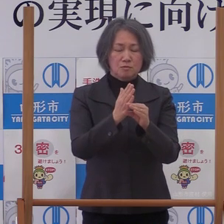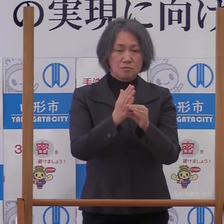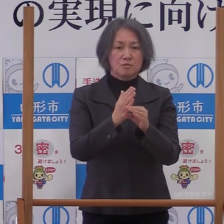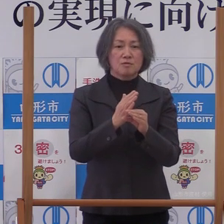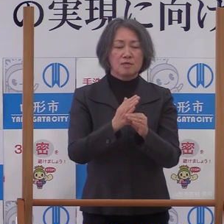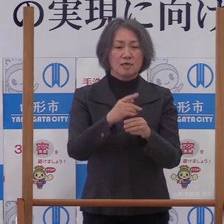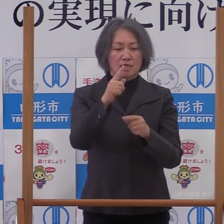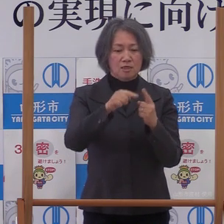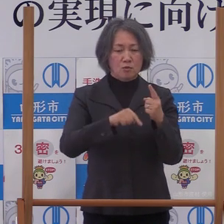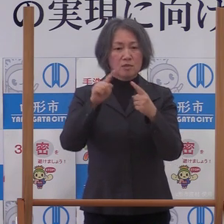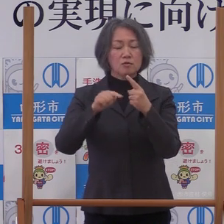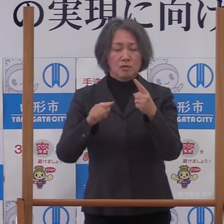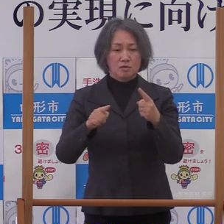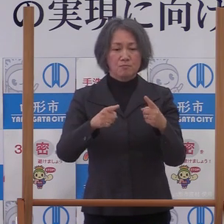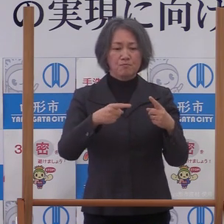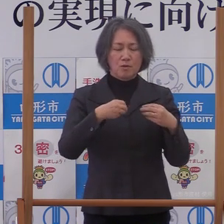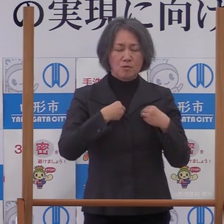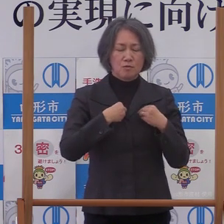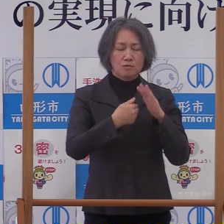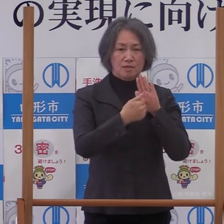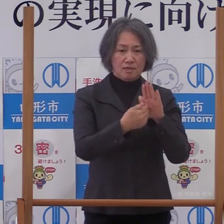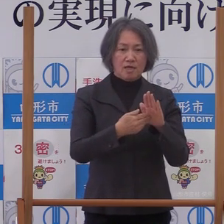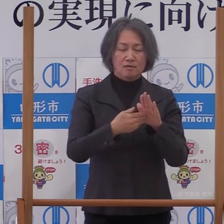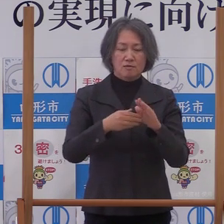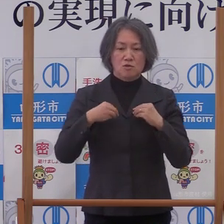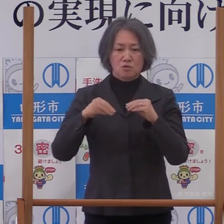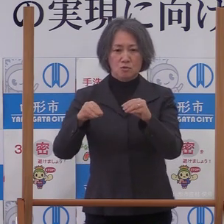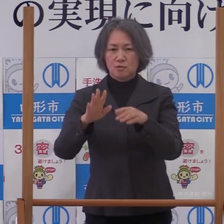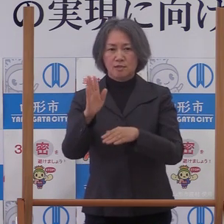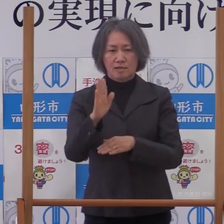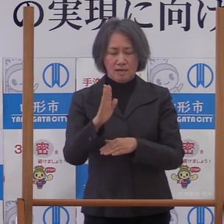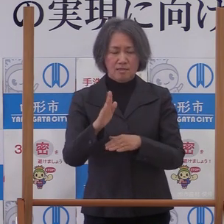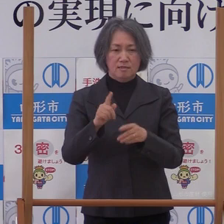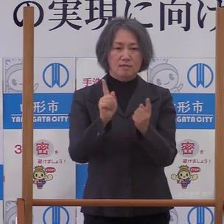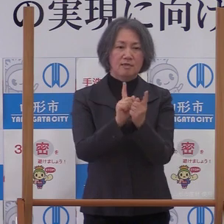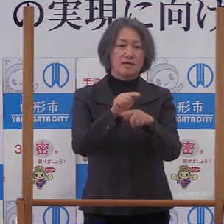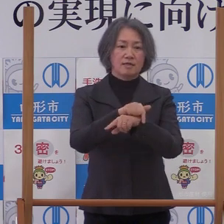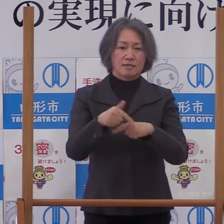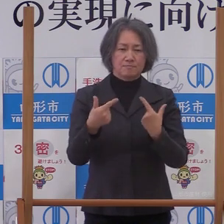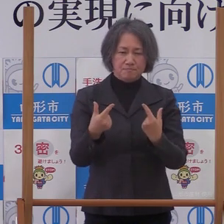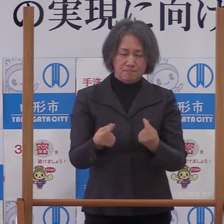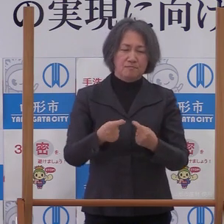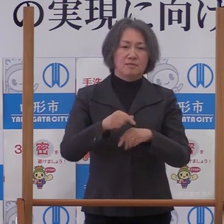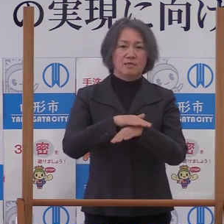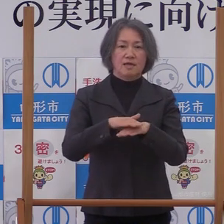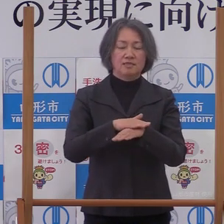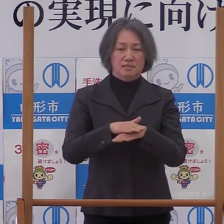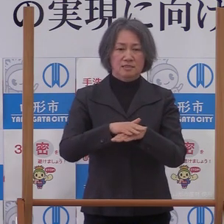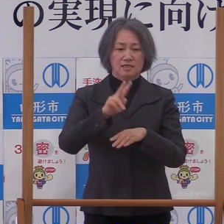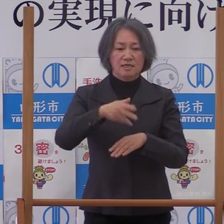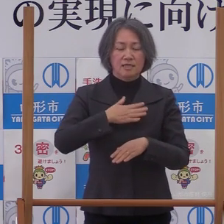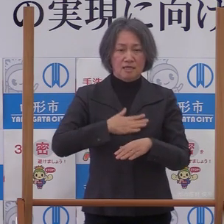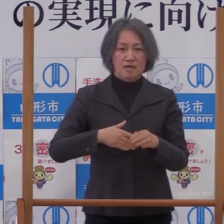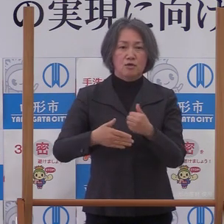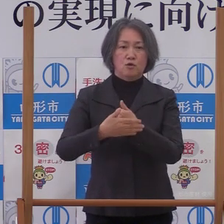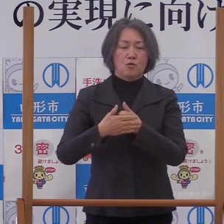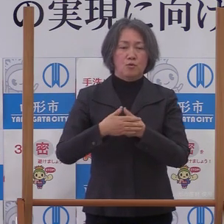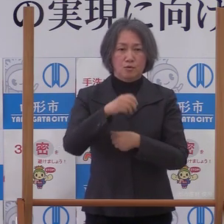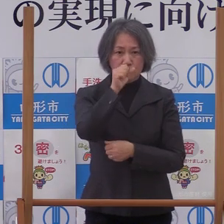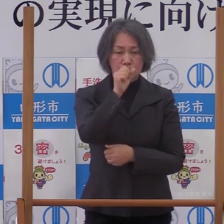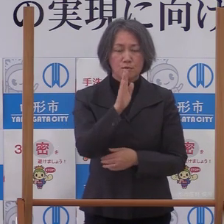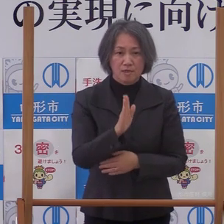の移らない、移さない対策が極めて重要でありますので、ご理解ご協力いただけますようお願い申し上げ